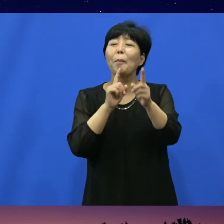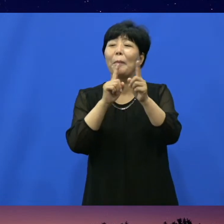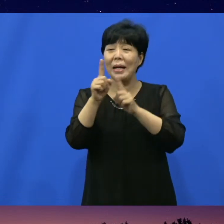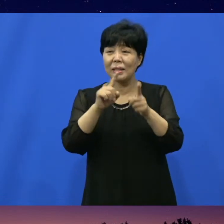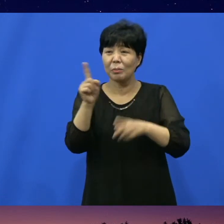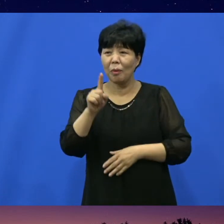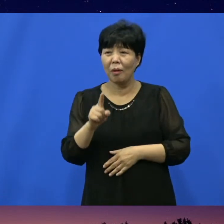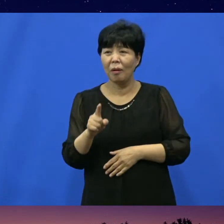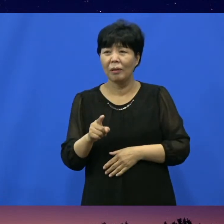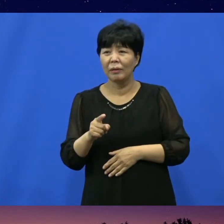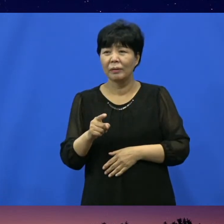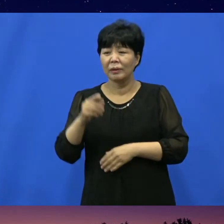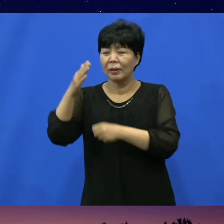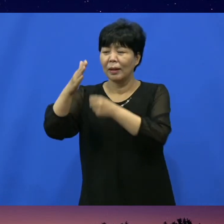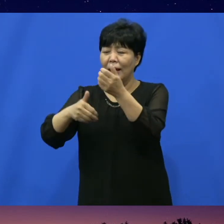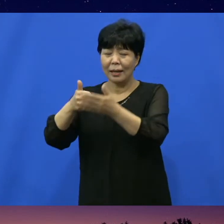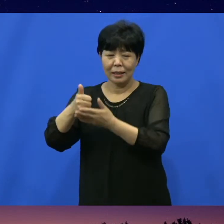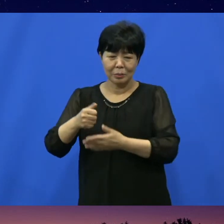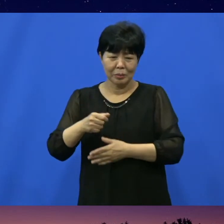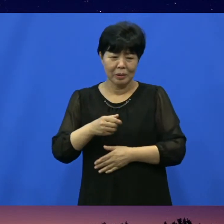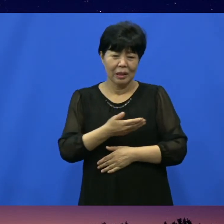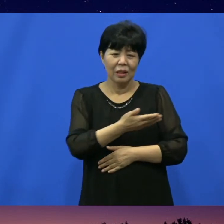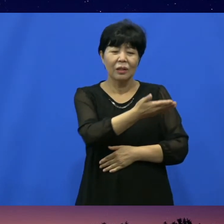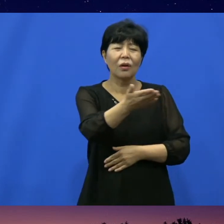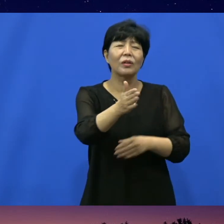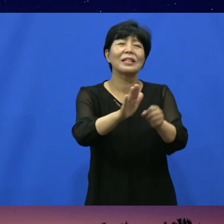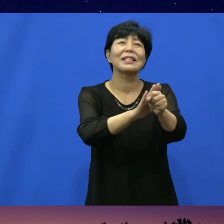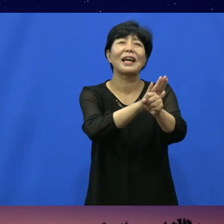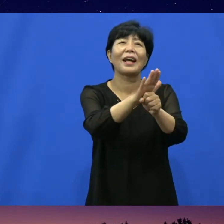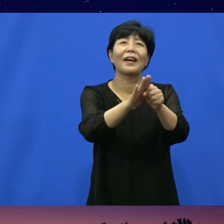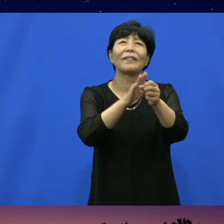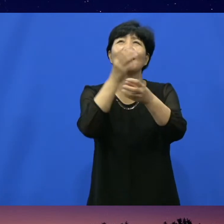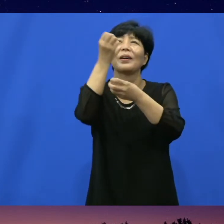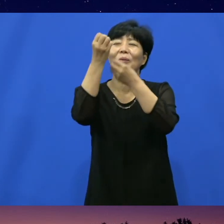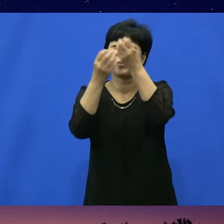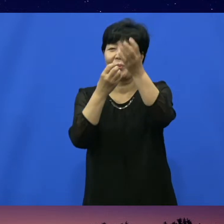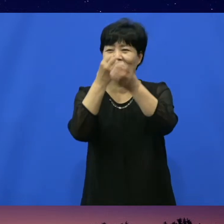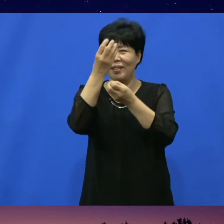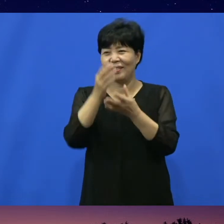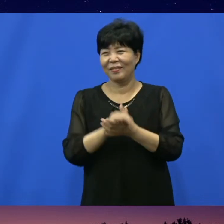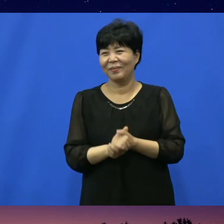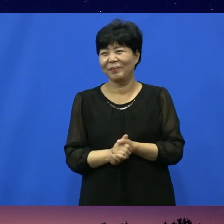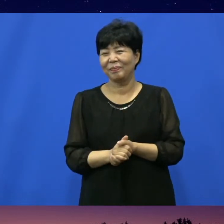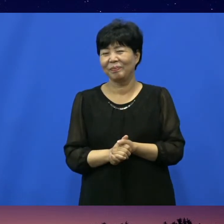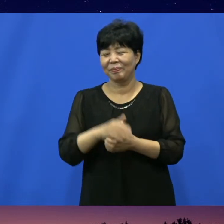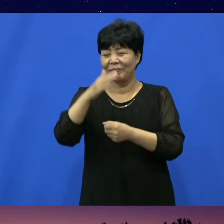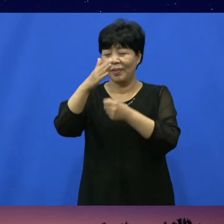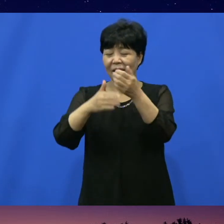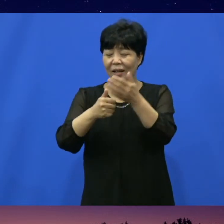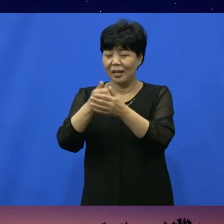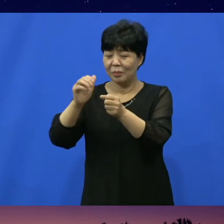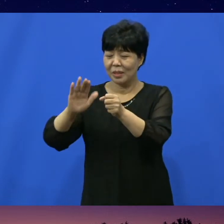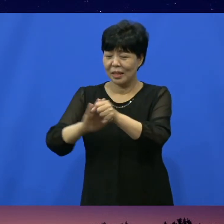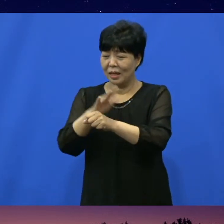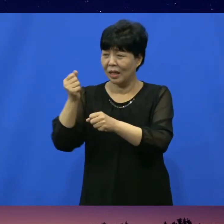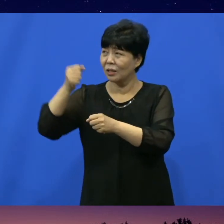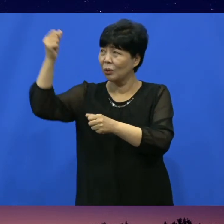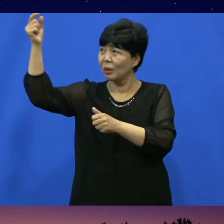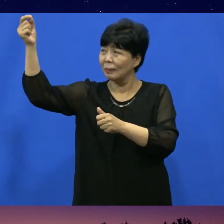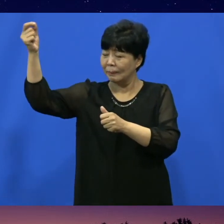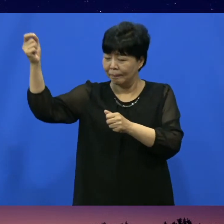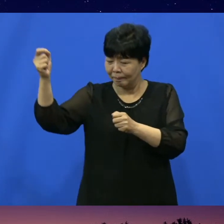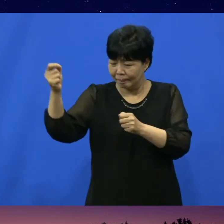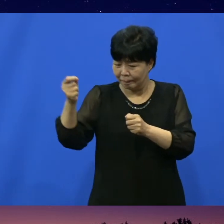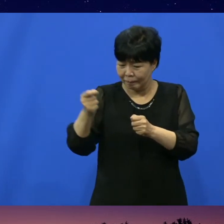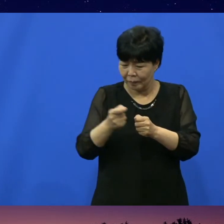중요한 것은 우리의 태도죠. 근데 그 하나님의 편에서 너무도 적극적으로 사랑하고 다가오지만 그 사랑을 받을 준비가